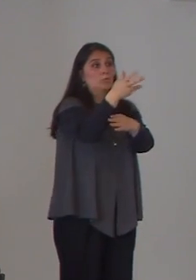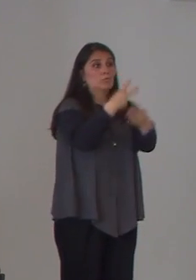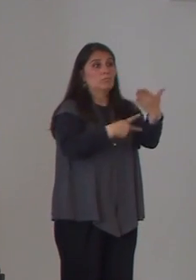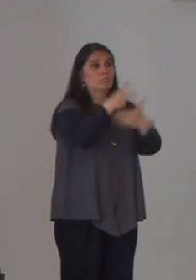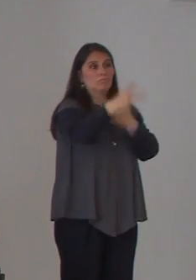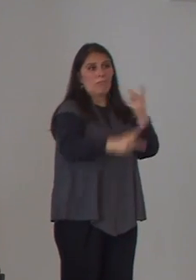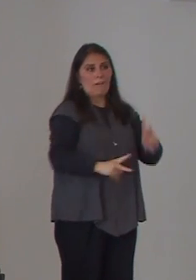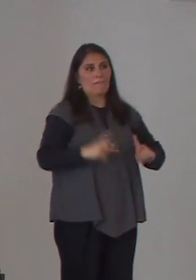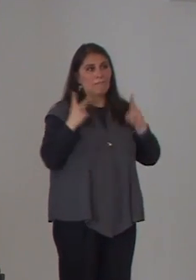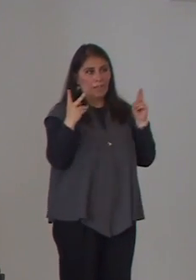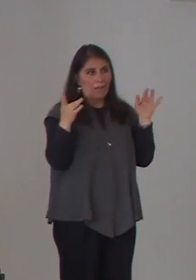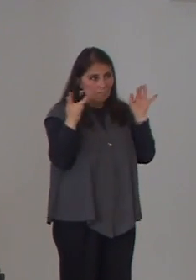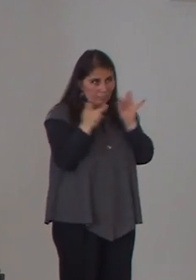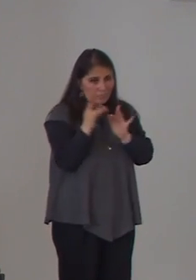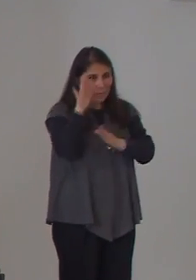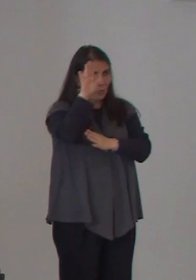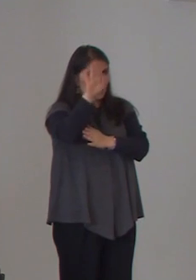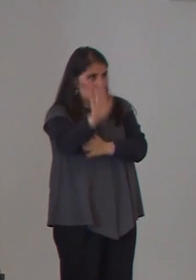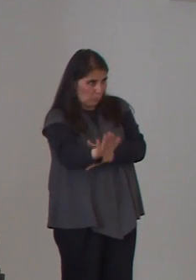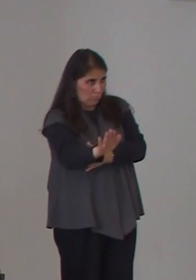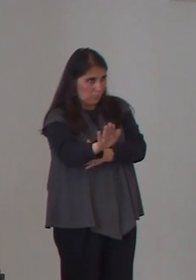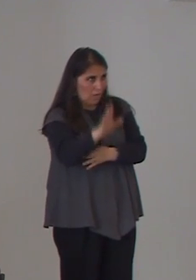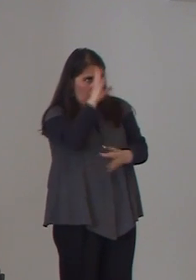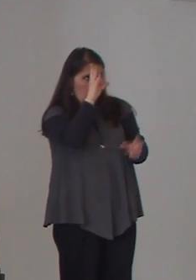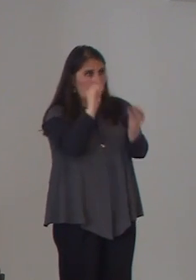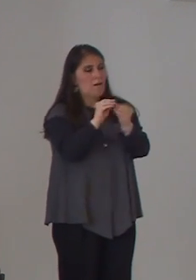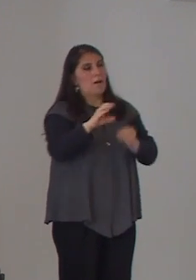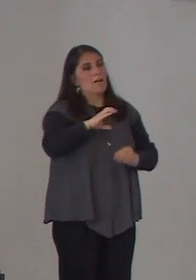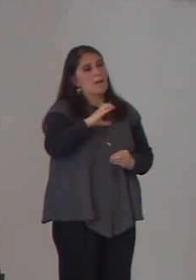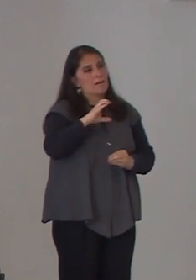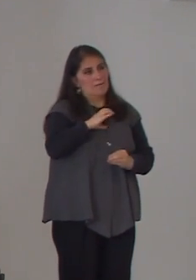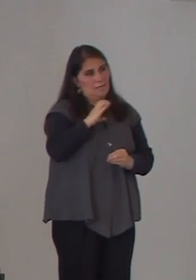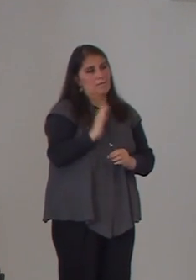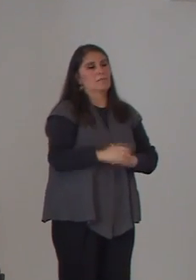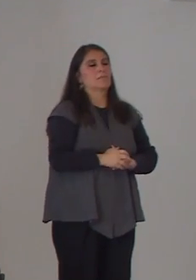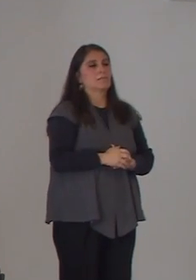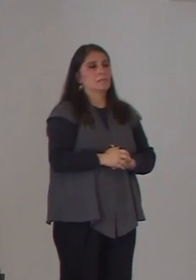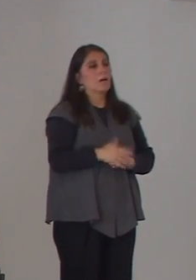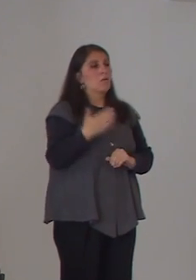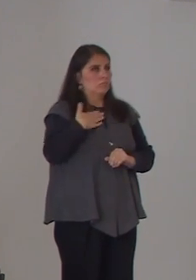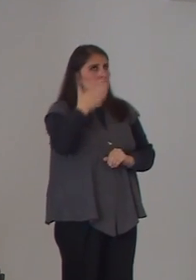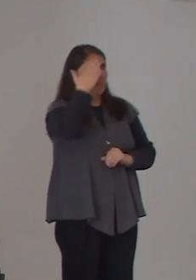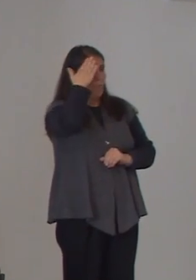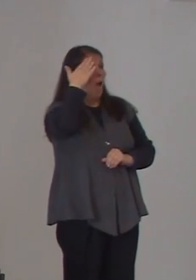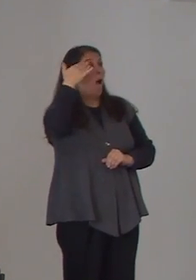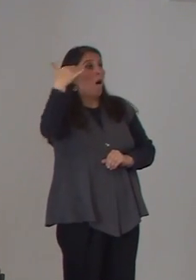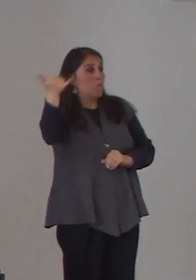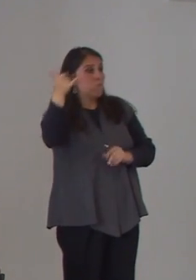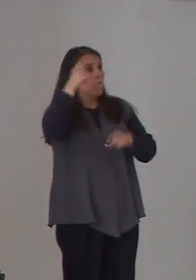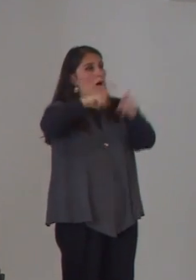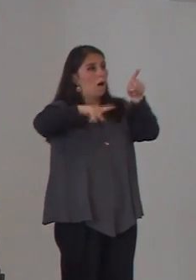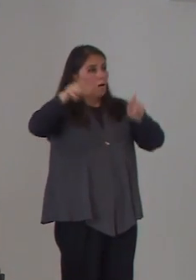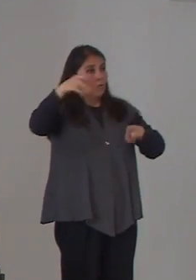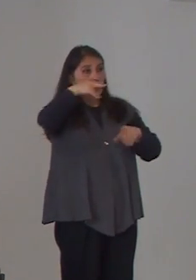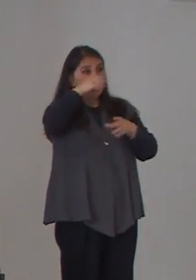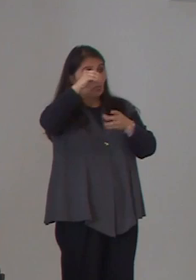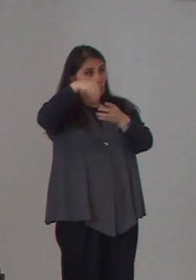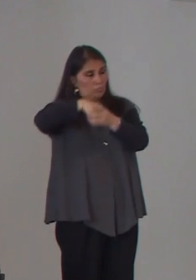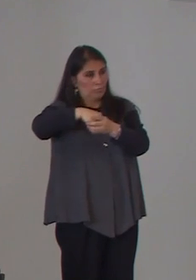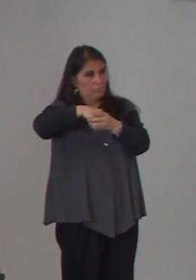vida. Si bien algunos de nuestros niños en el colegio